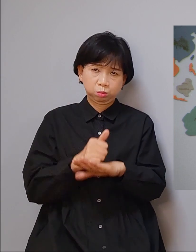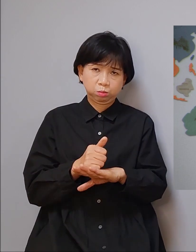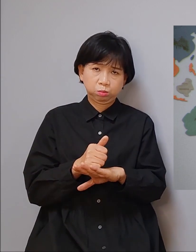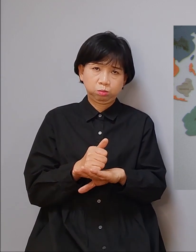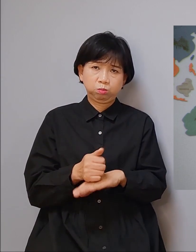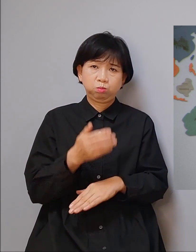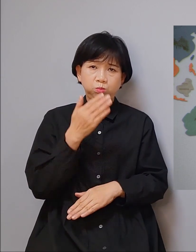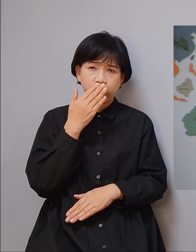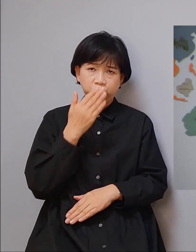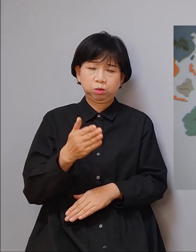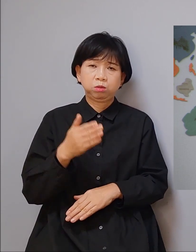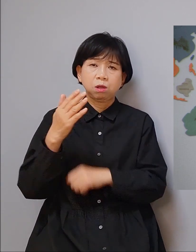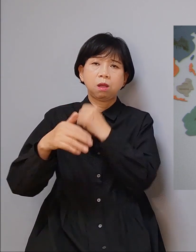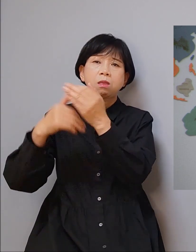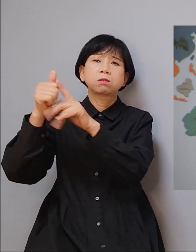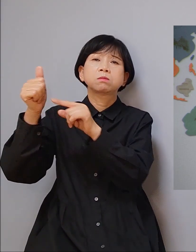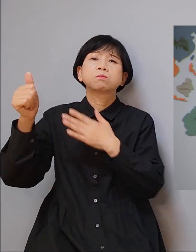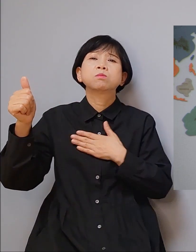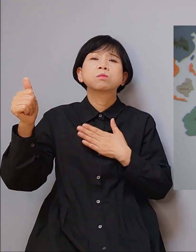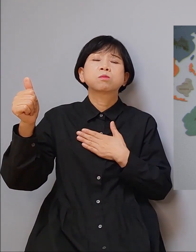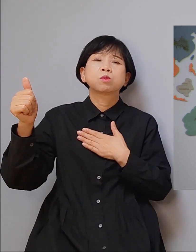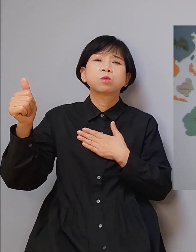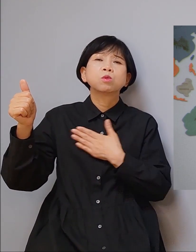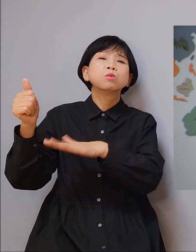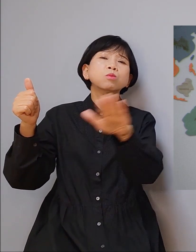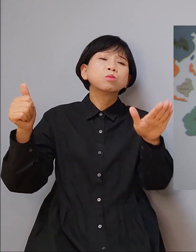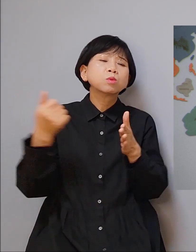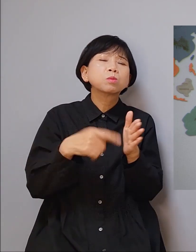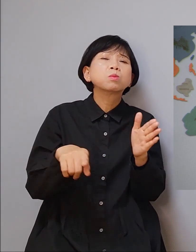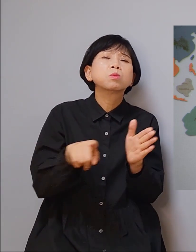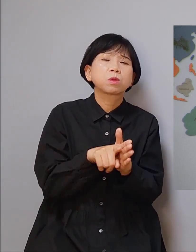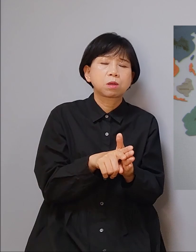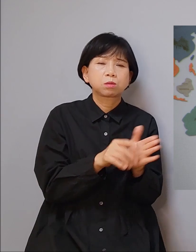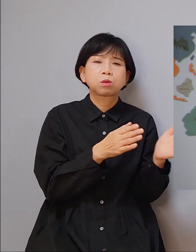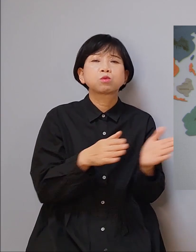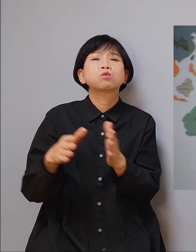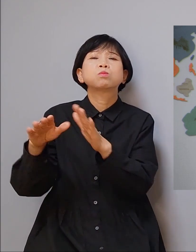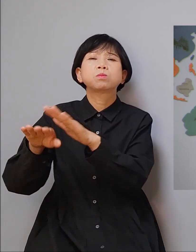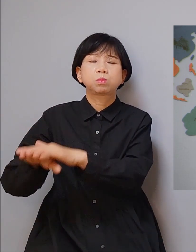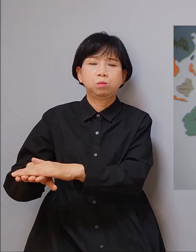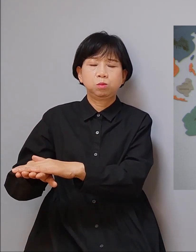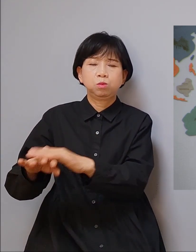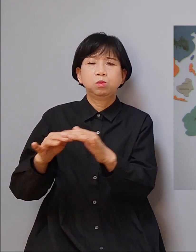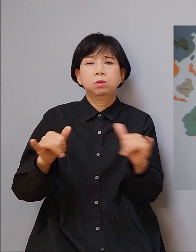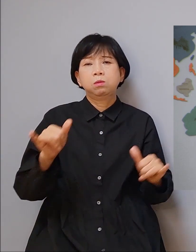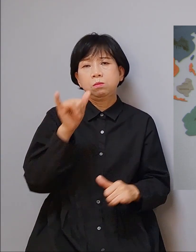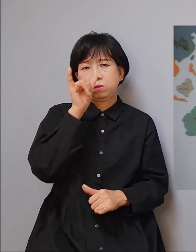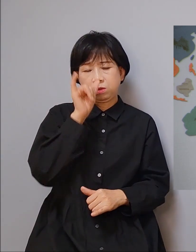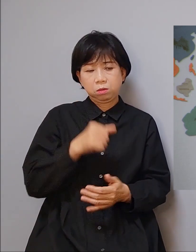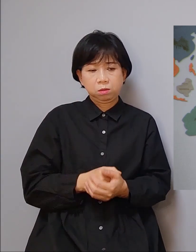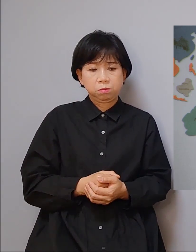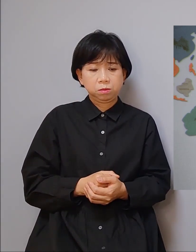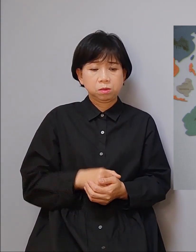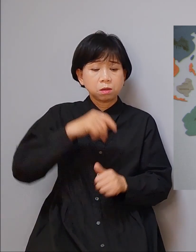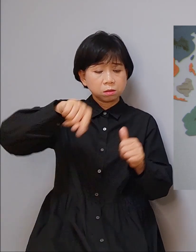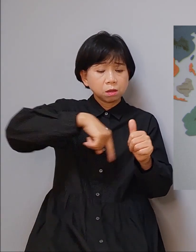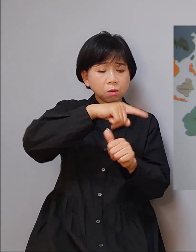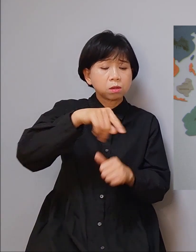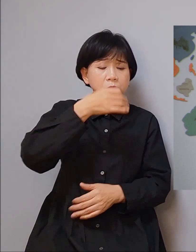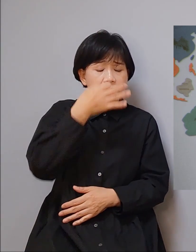위해서 하나님은 준비해 놓으시는 사람이 있습니다. 우리의 상황이 너무 외롭고 우리의